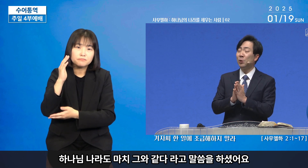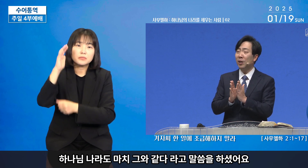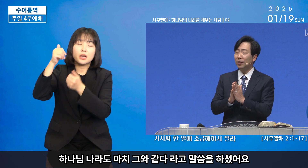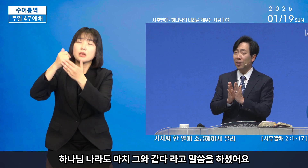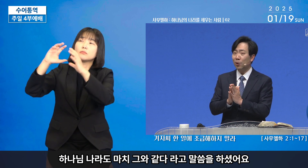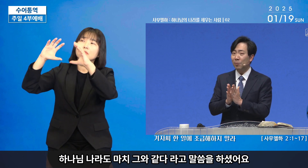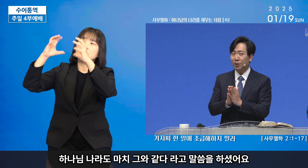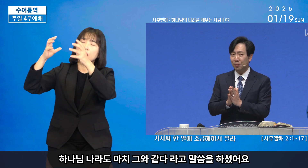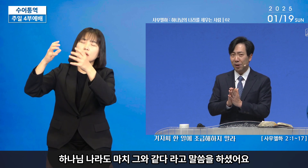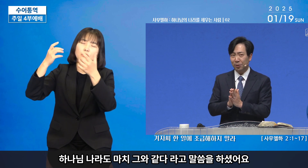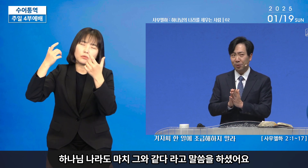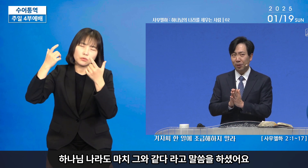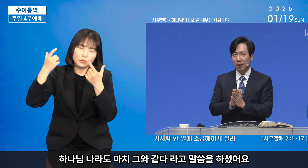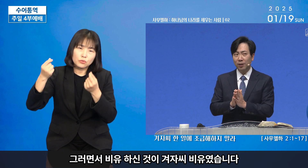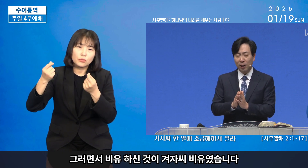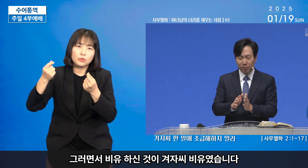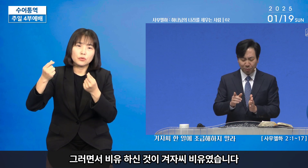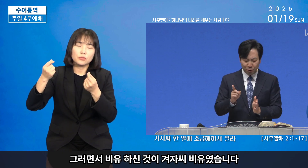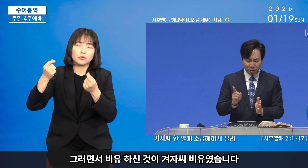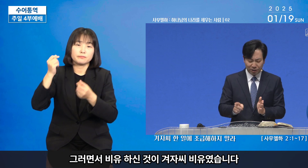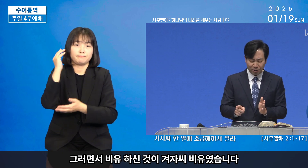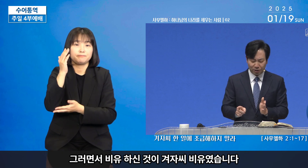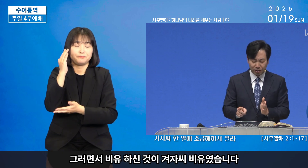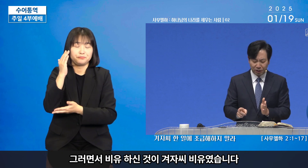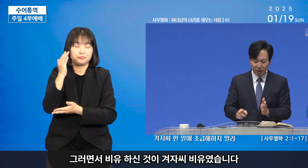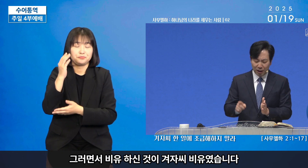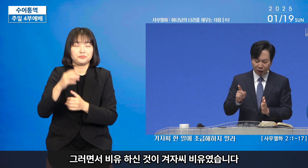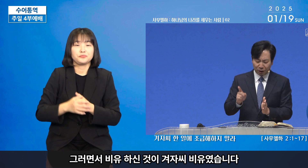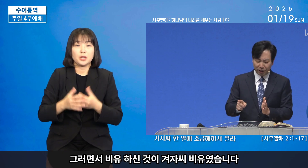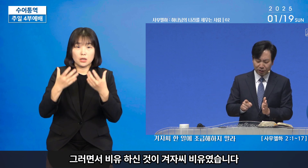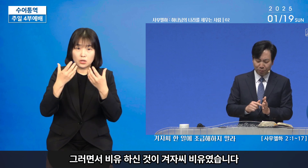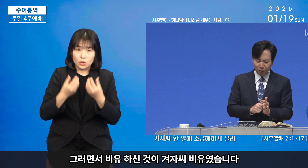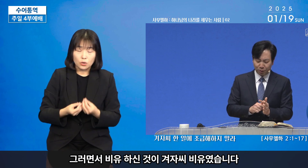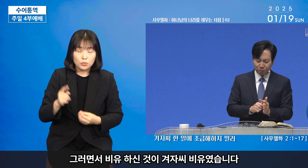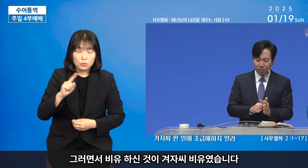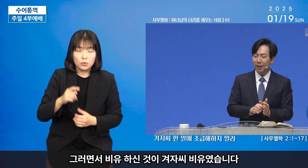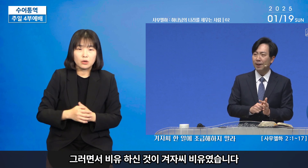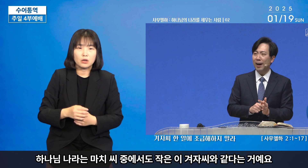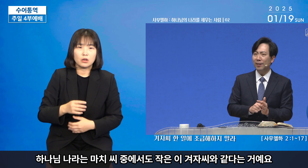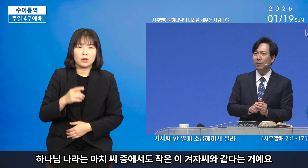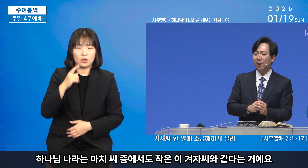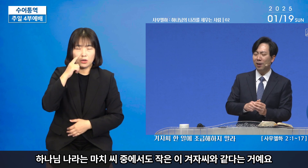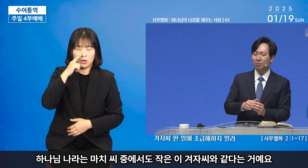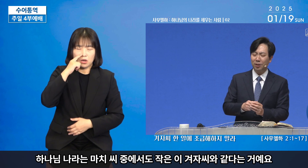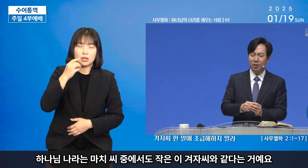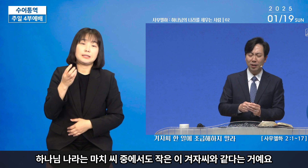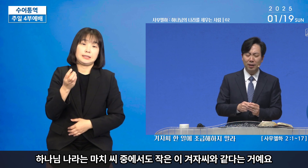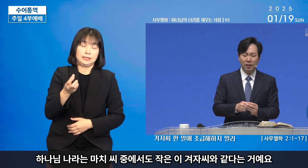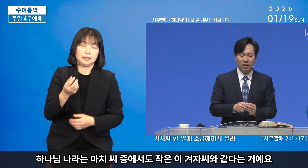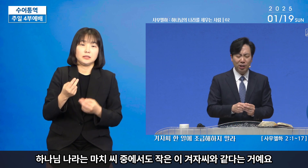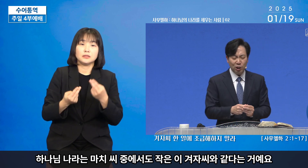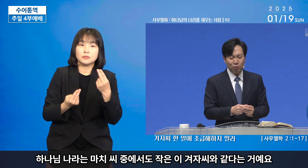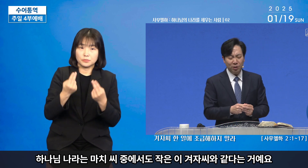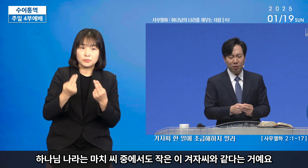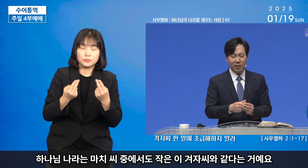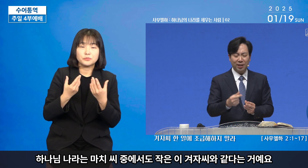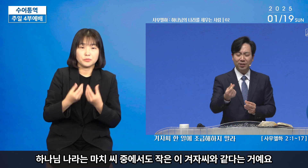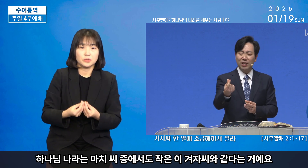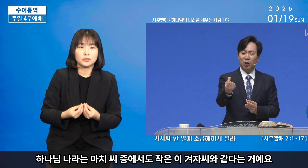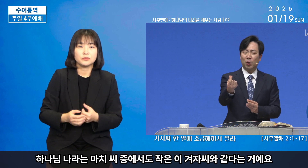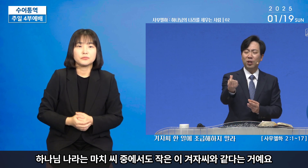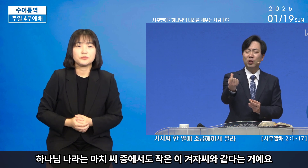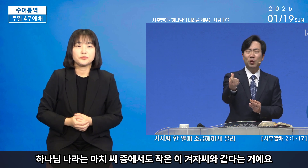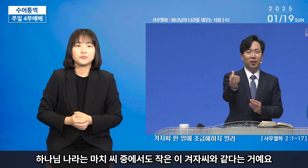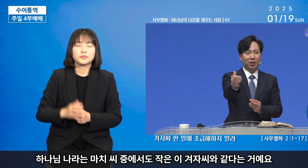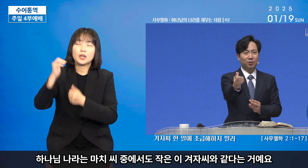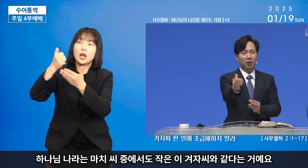마치 그와 같다라고 말씀을 하셨어요. 그러면서 비유하신 것이 겨자씨 비유였습니다. 하나님 나라는 마치 씨 중에서도 작은